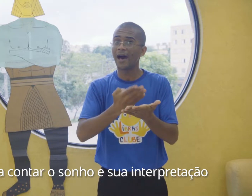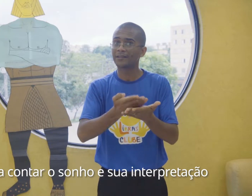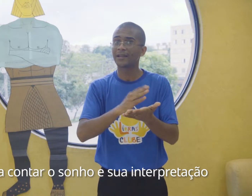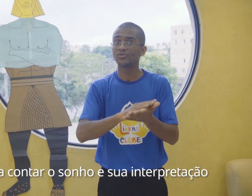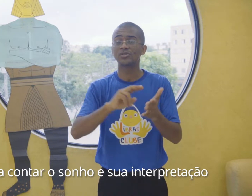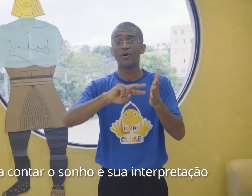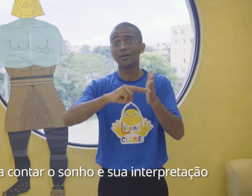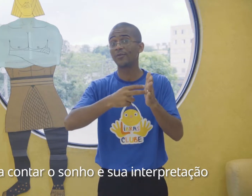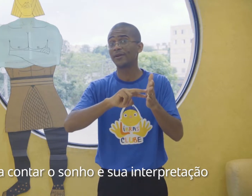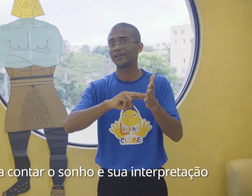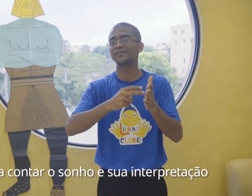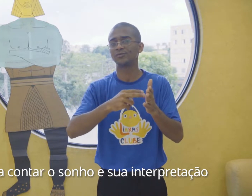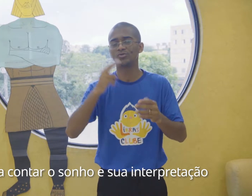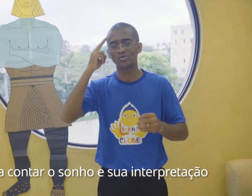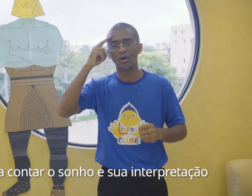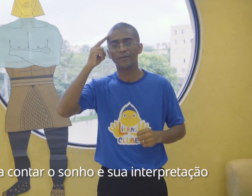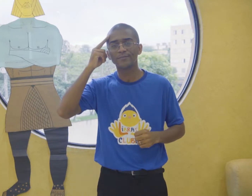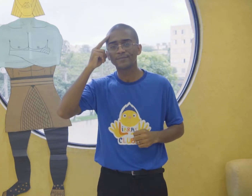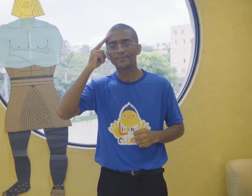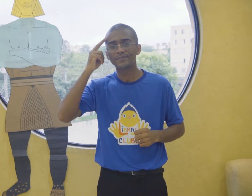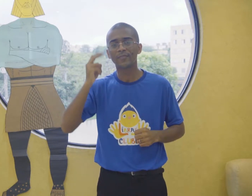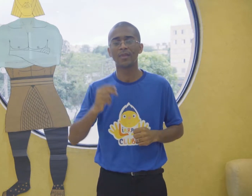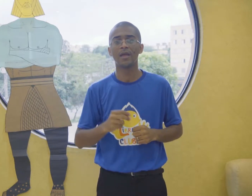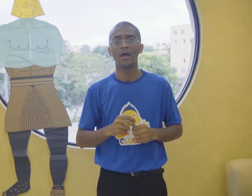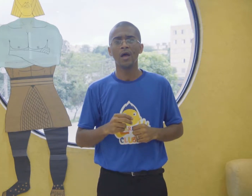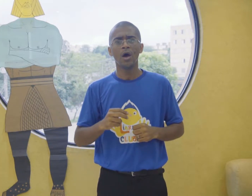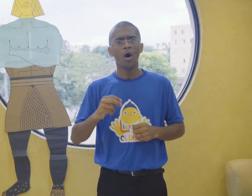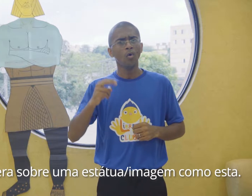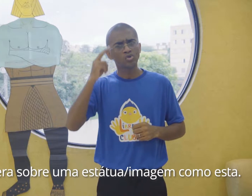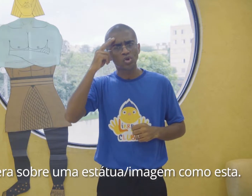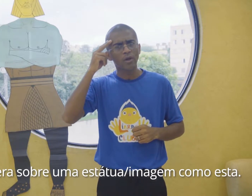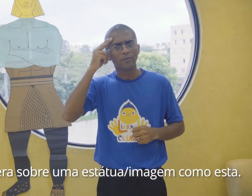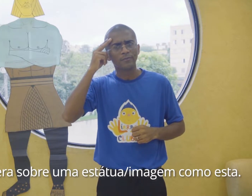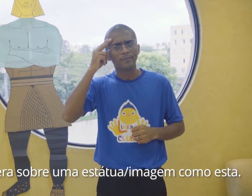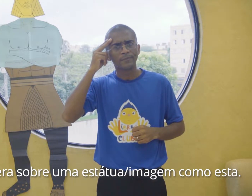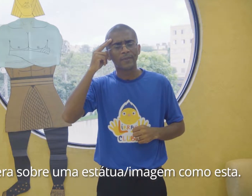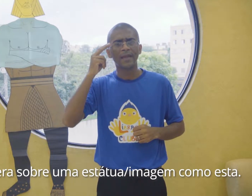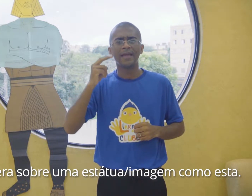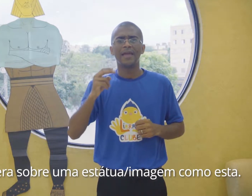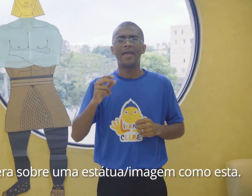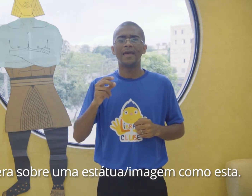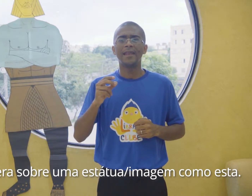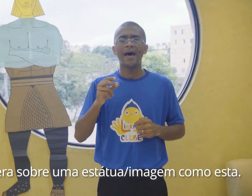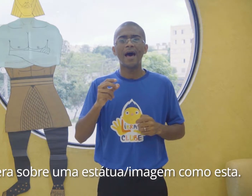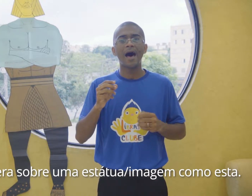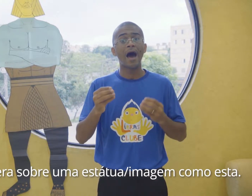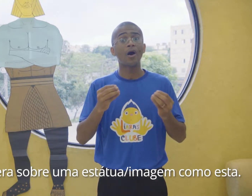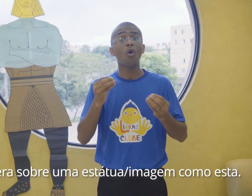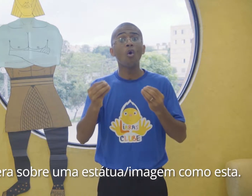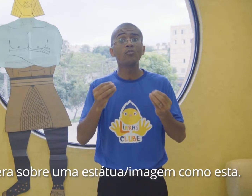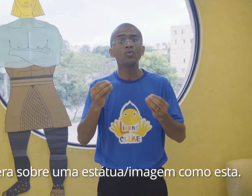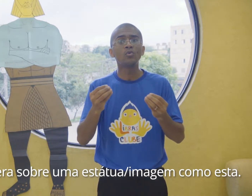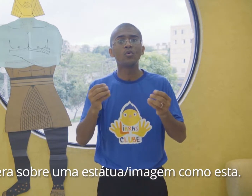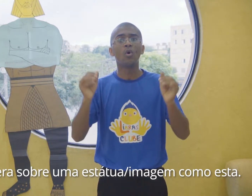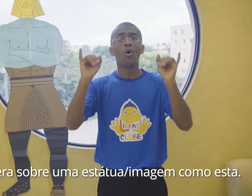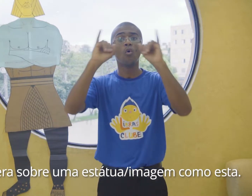A tradução, a interpretação do sonho. O sonho era como